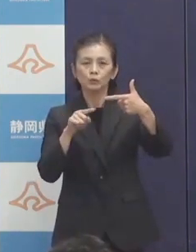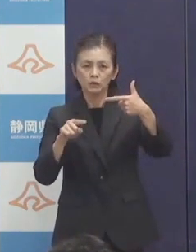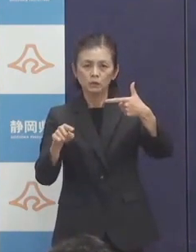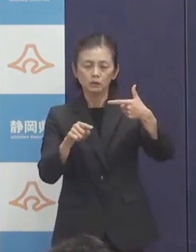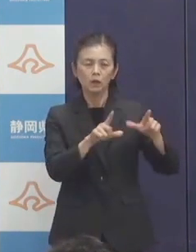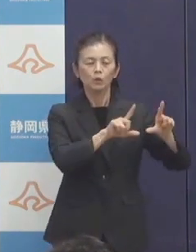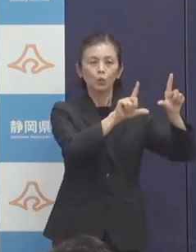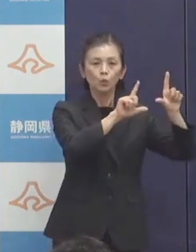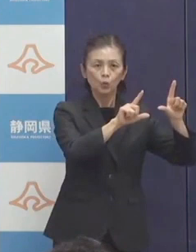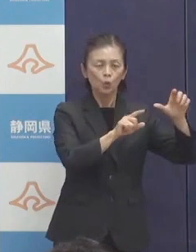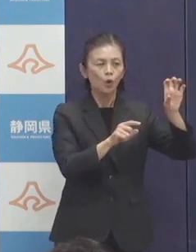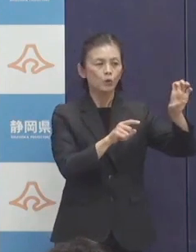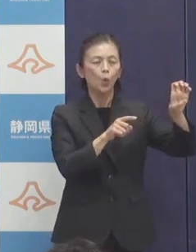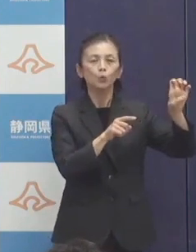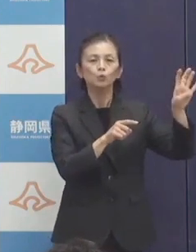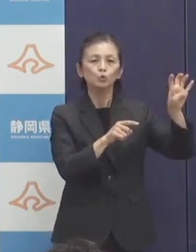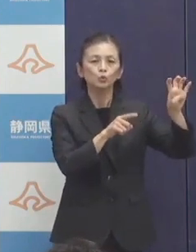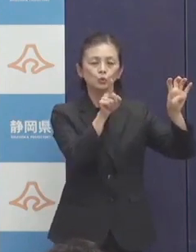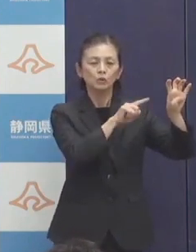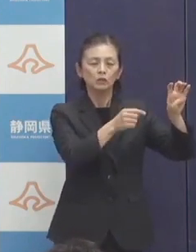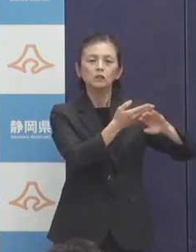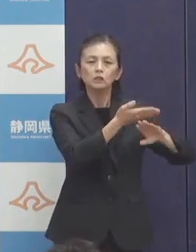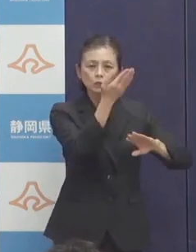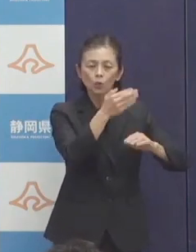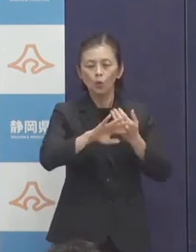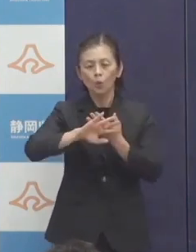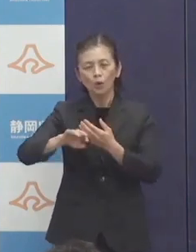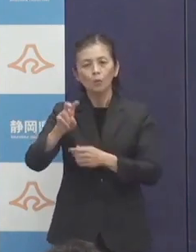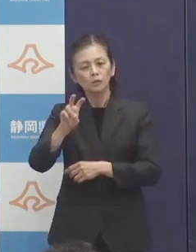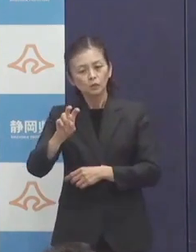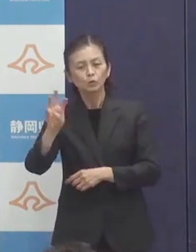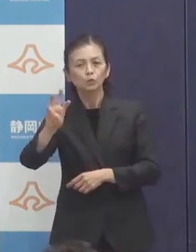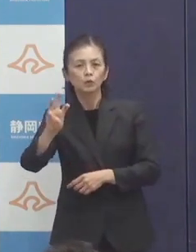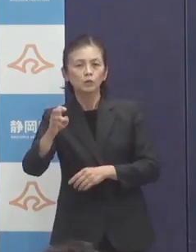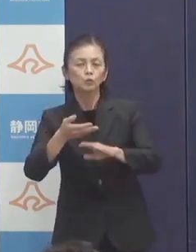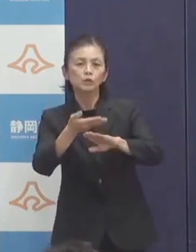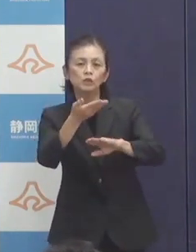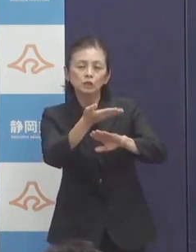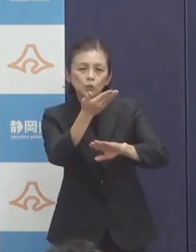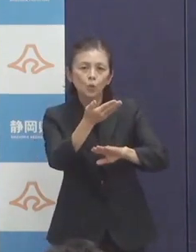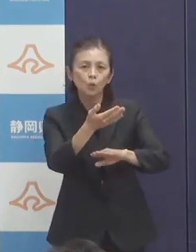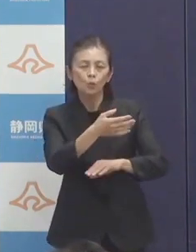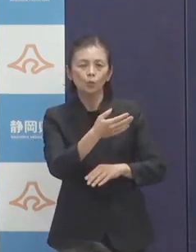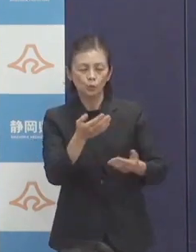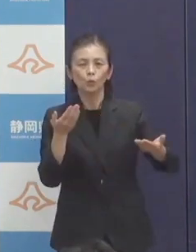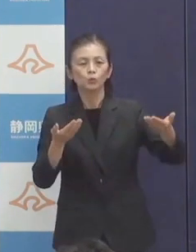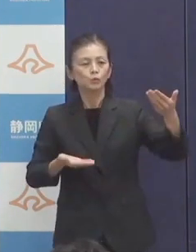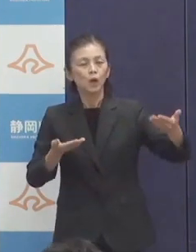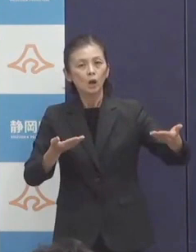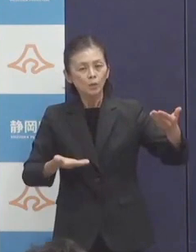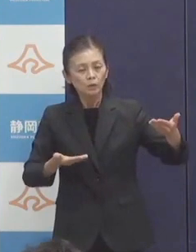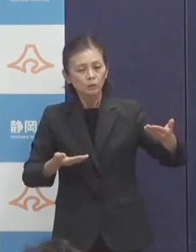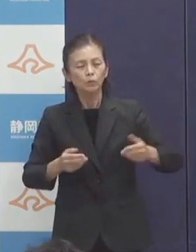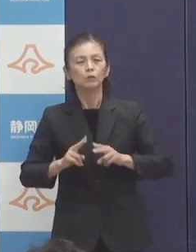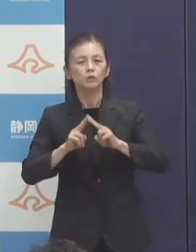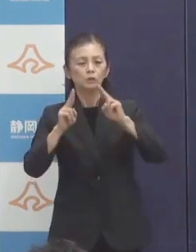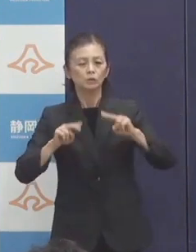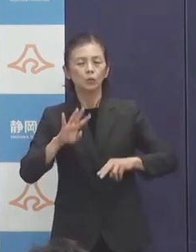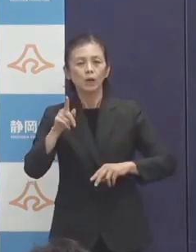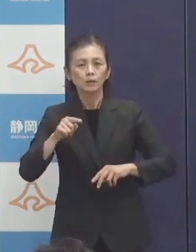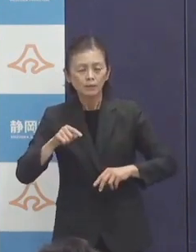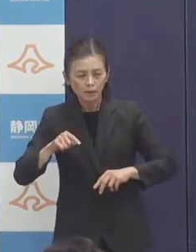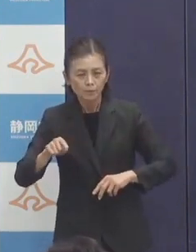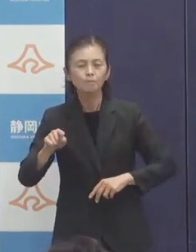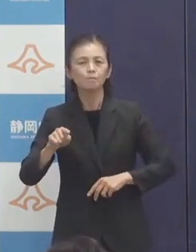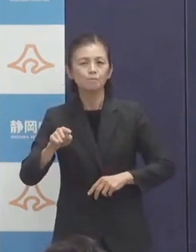東京などは40人以上、また他のところも20人、30人以上ということになっているところと比べますと、いかに見